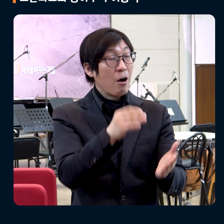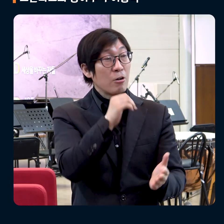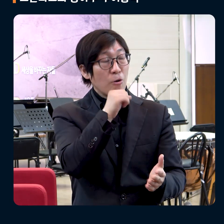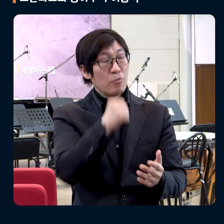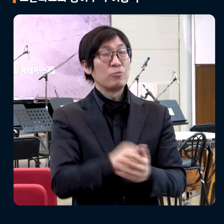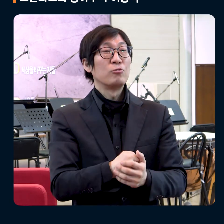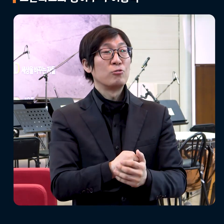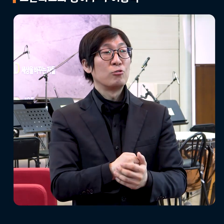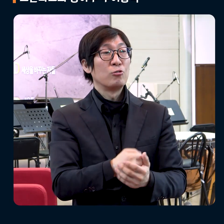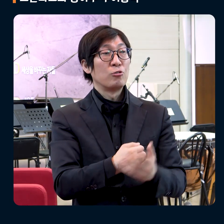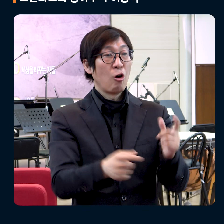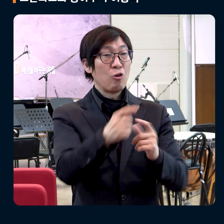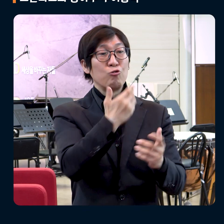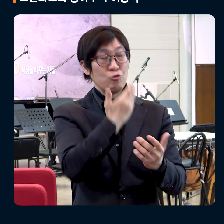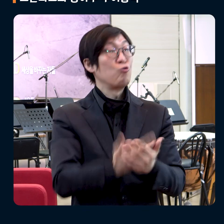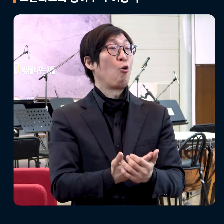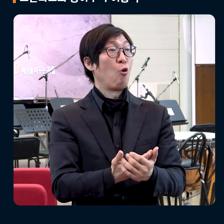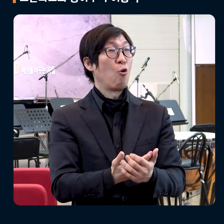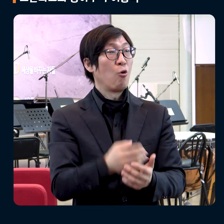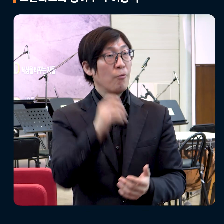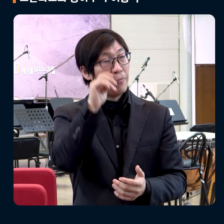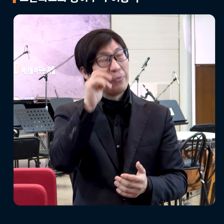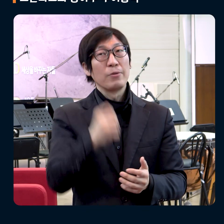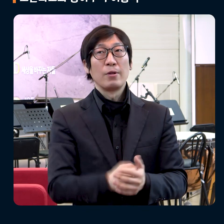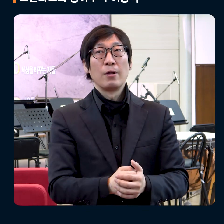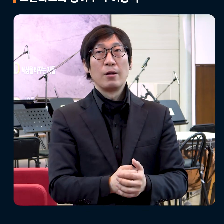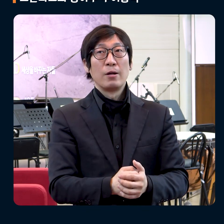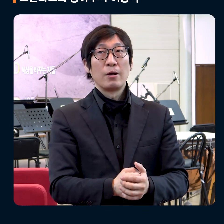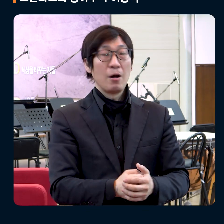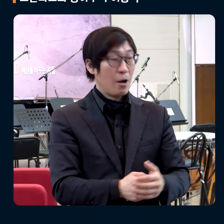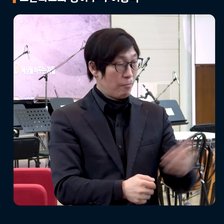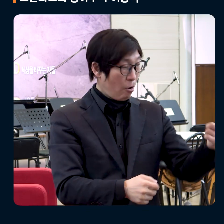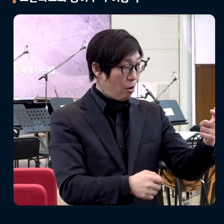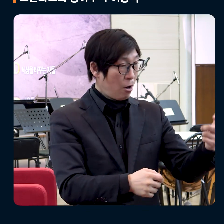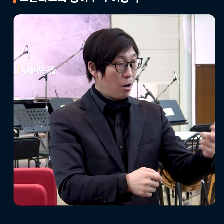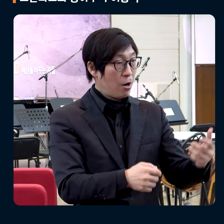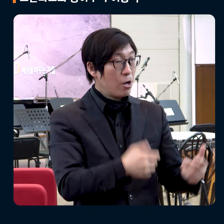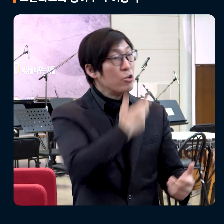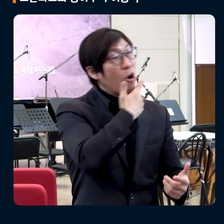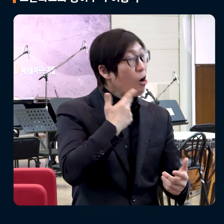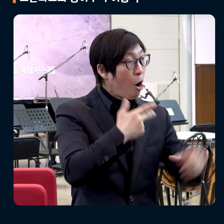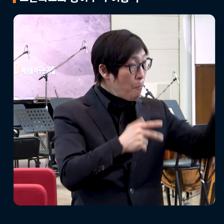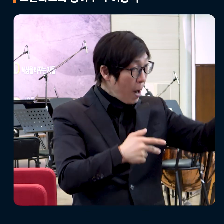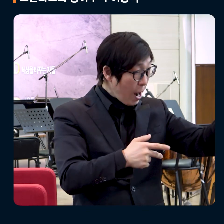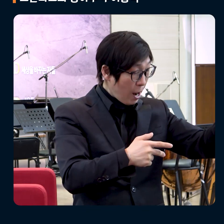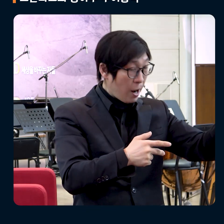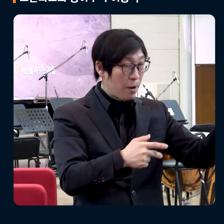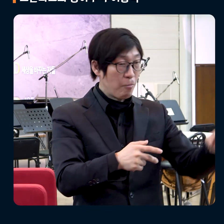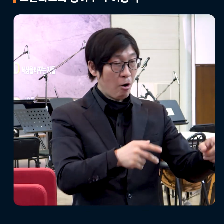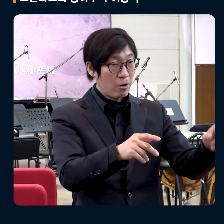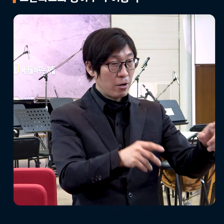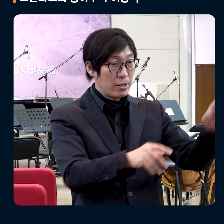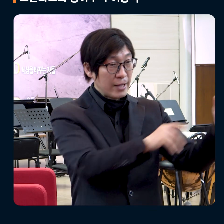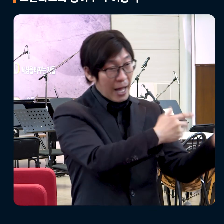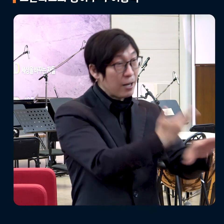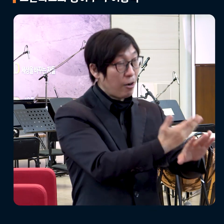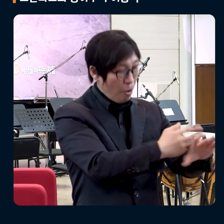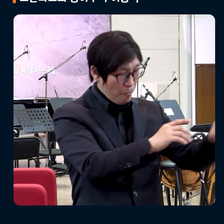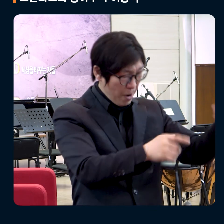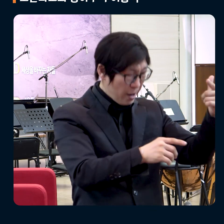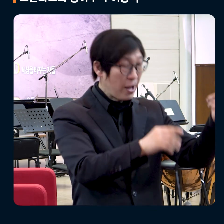성경이 이게 일정 점수가 안 된다 그러면 모든 점수를 만점 받아도 떨어집니다. 그런데